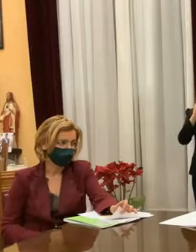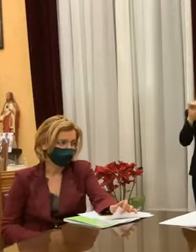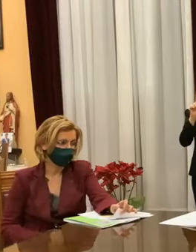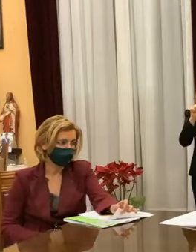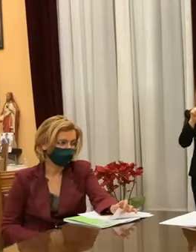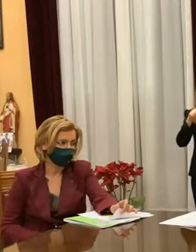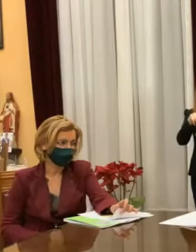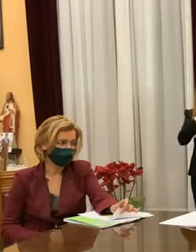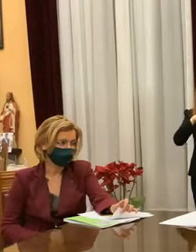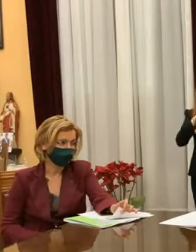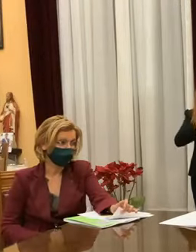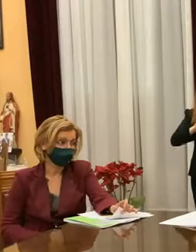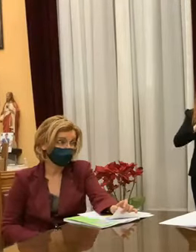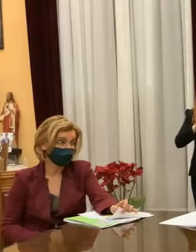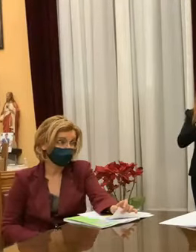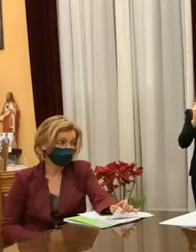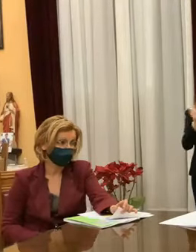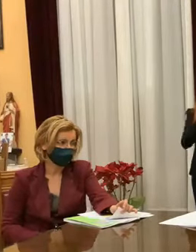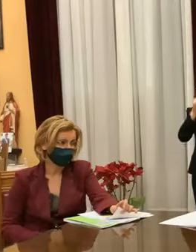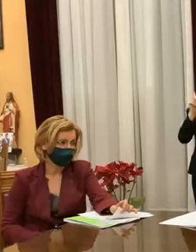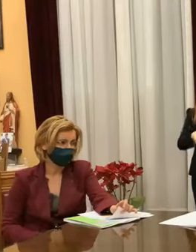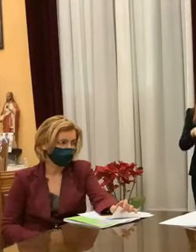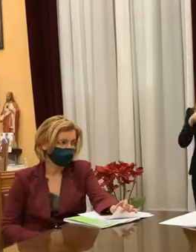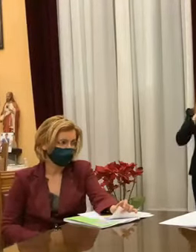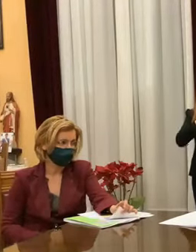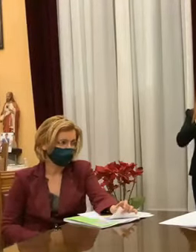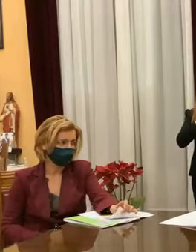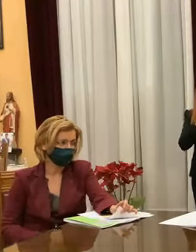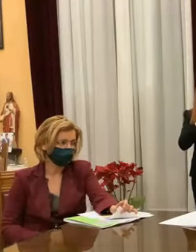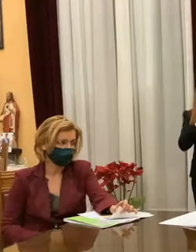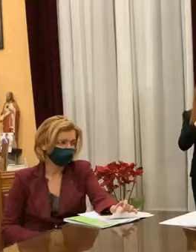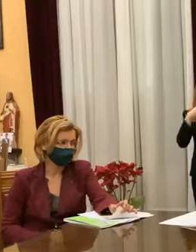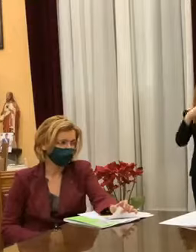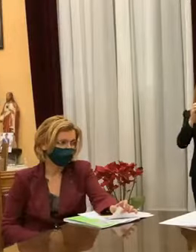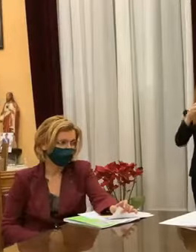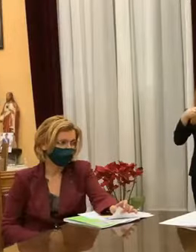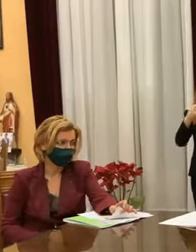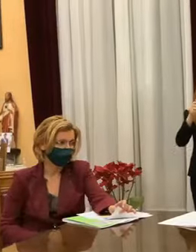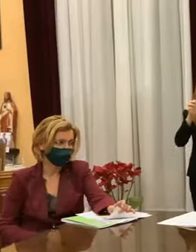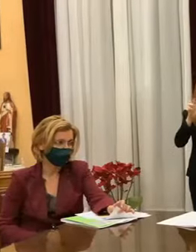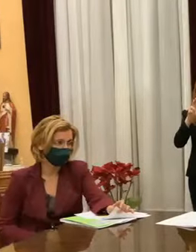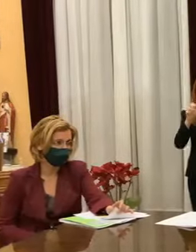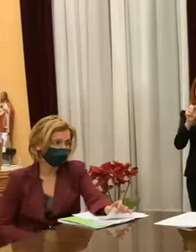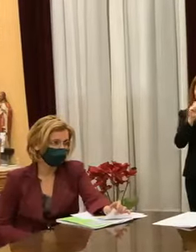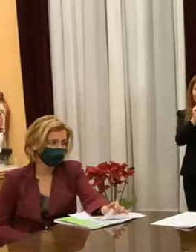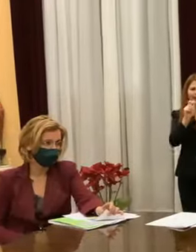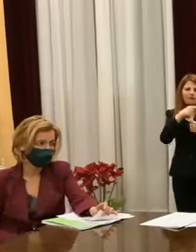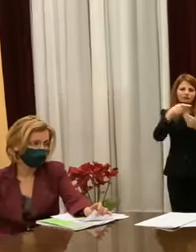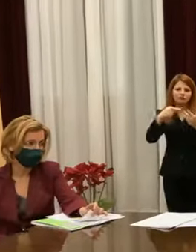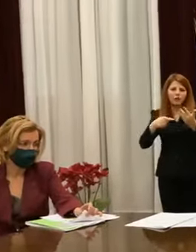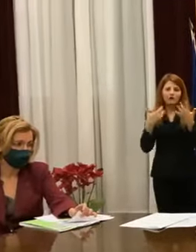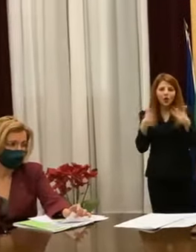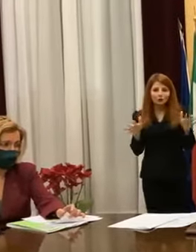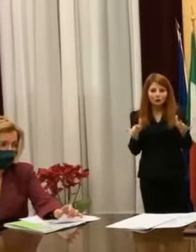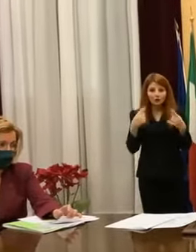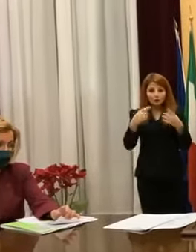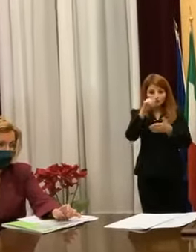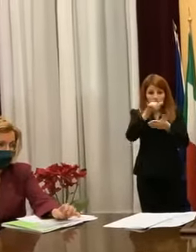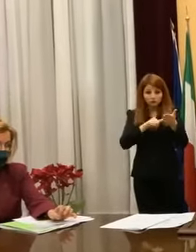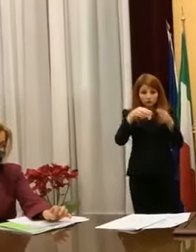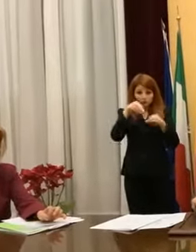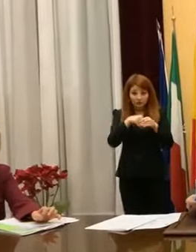Paolo Montera. E questo lo sapete, questa nota è una nota dove il direttore